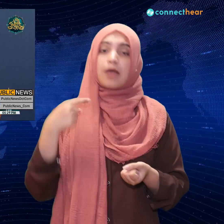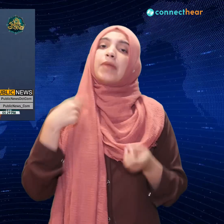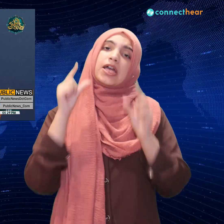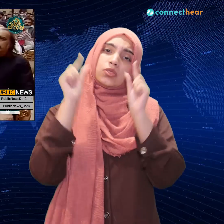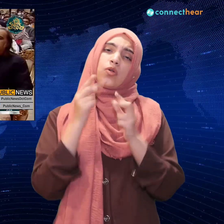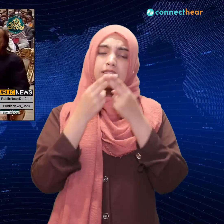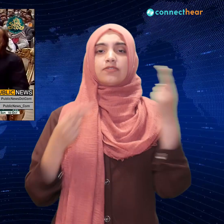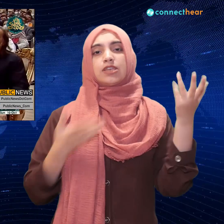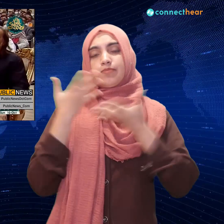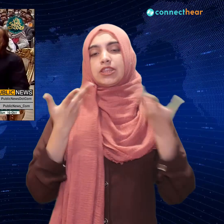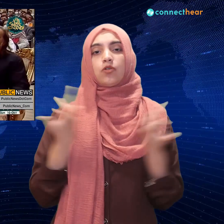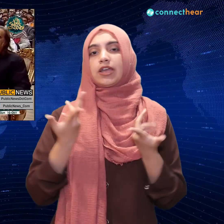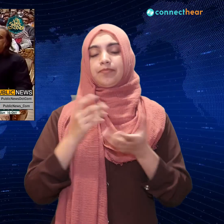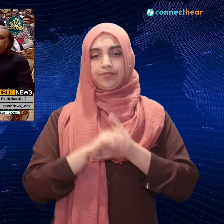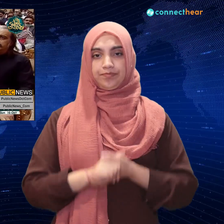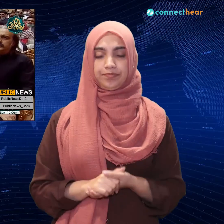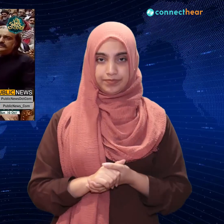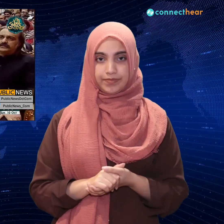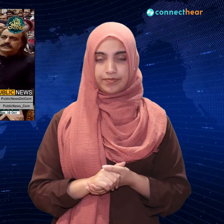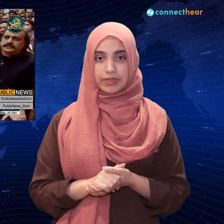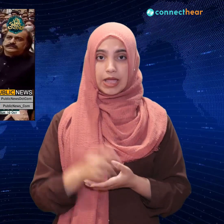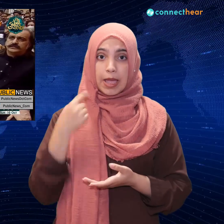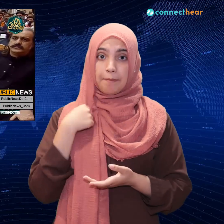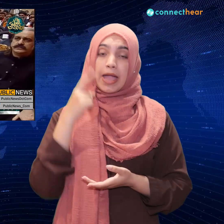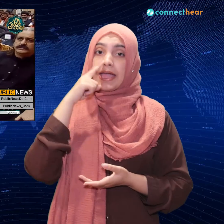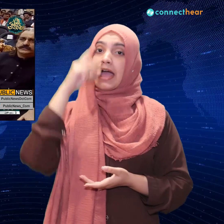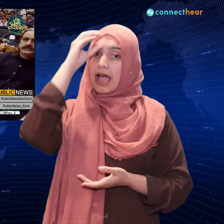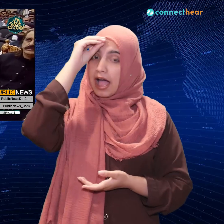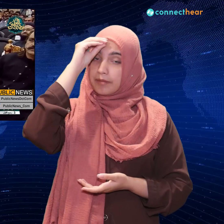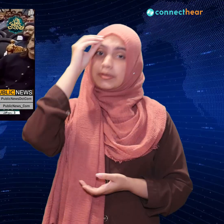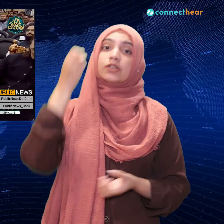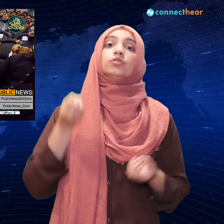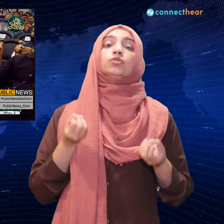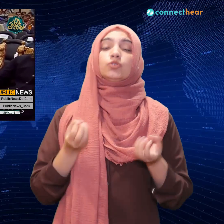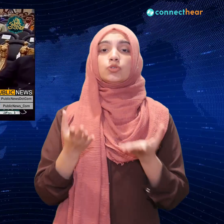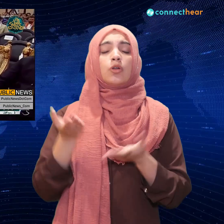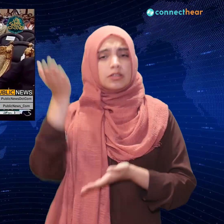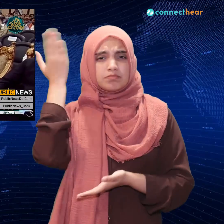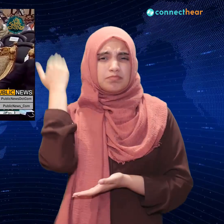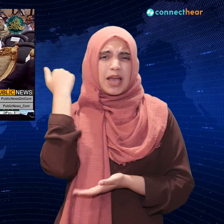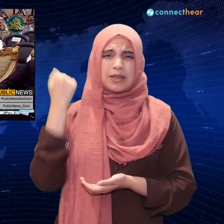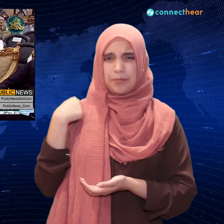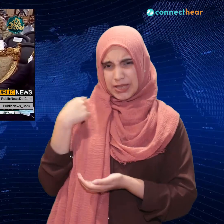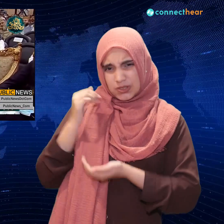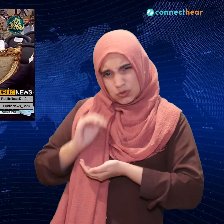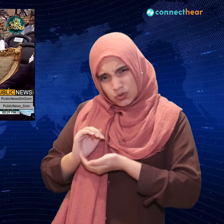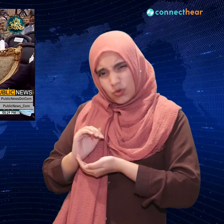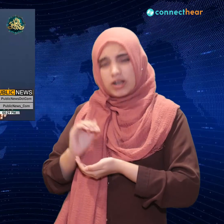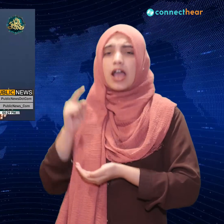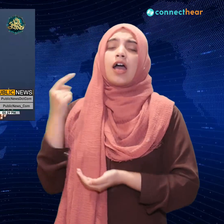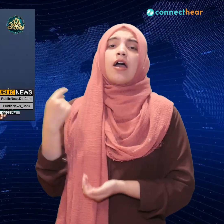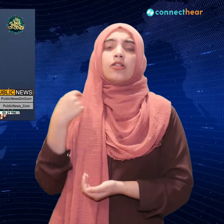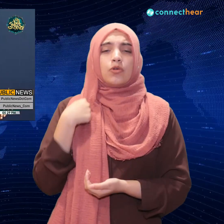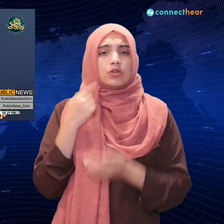ہوں۔ دیکھیں، میری والدہ نے شروع سے، ہم جب چھوٹے سے بھی تھے تو سونے سے